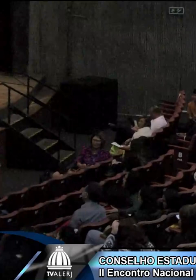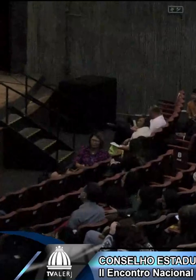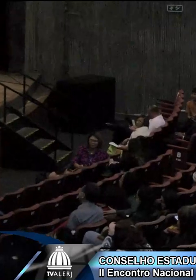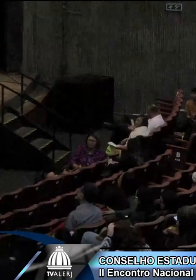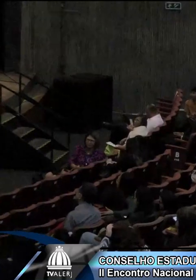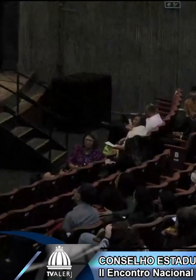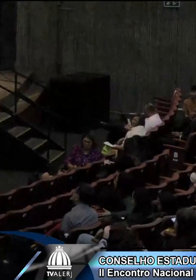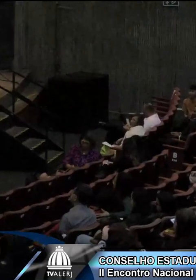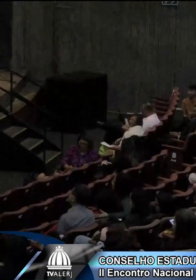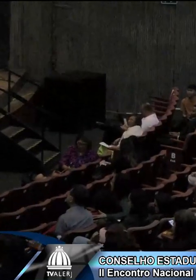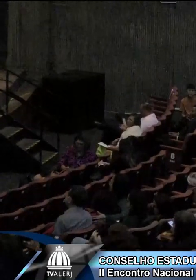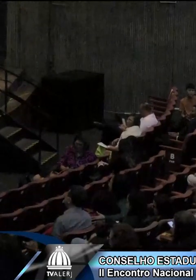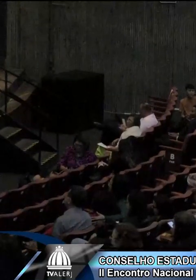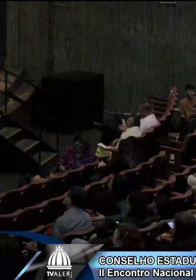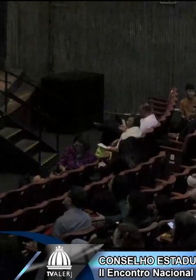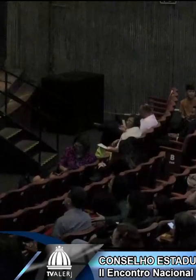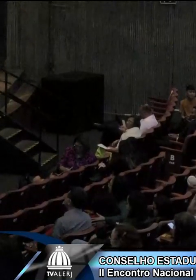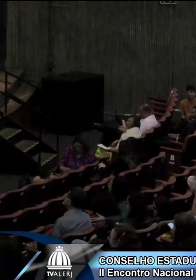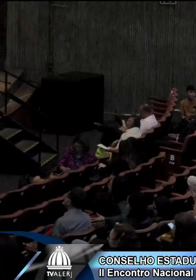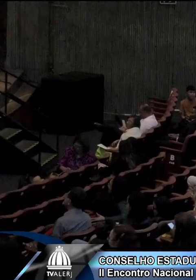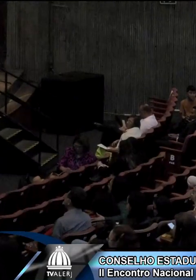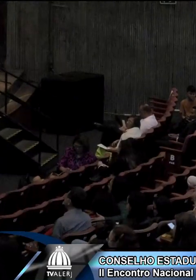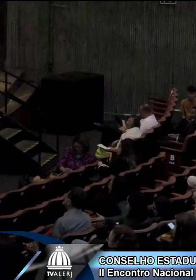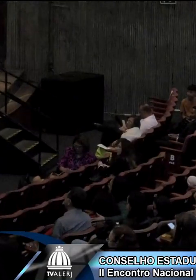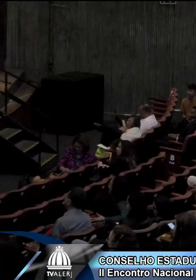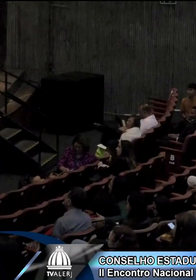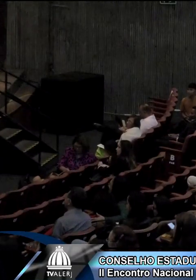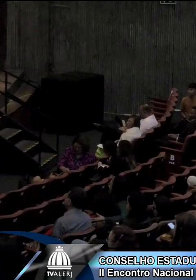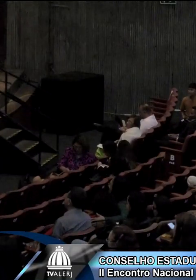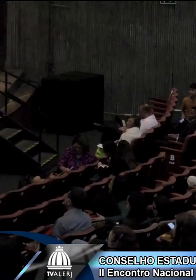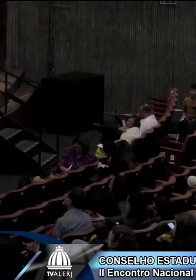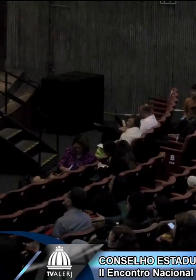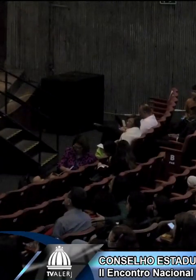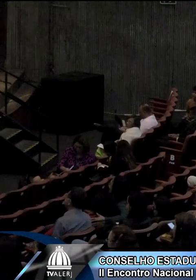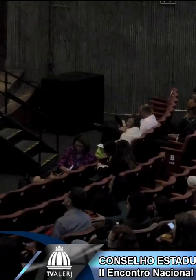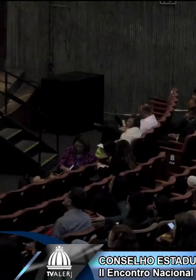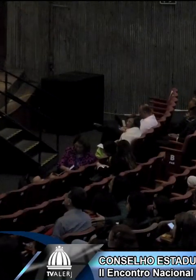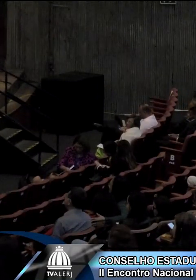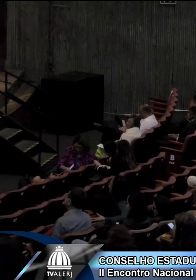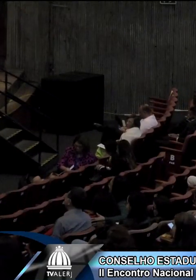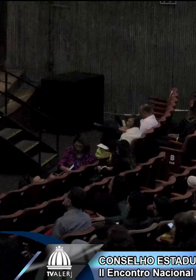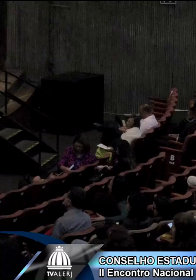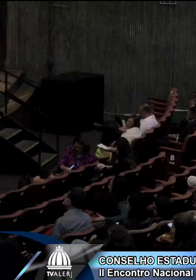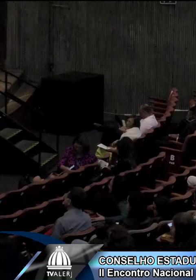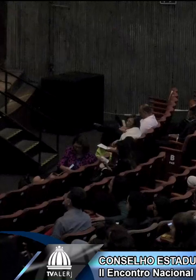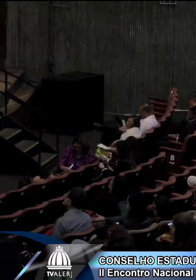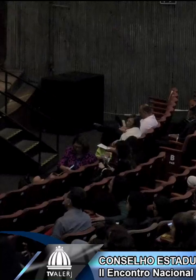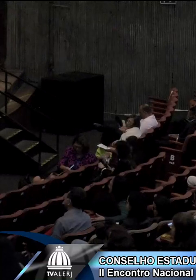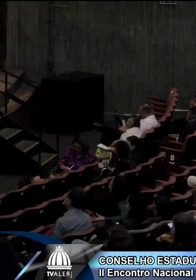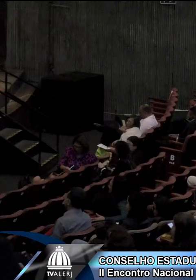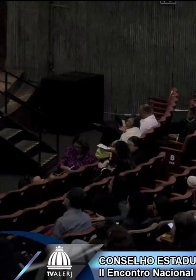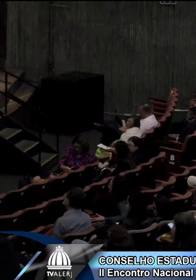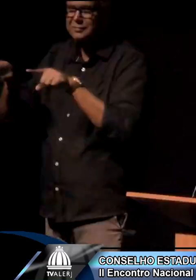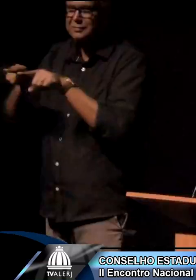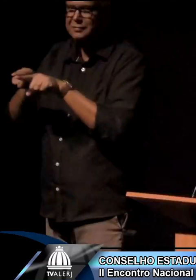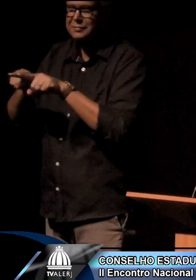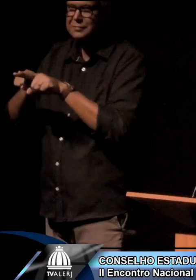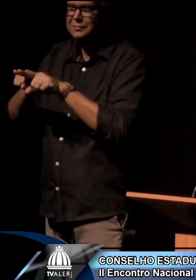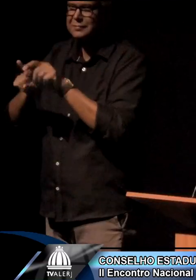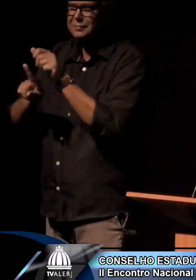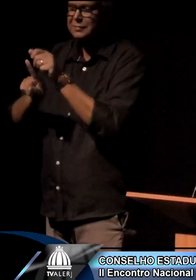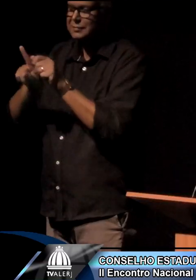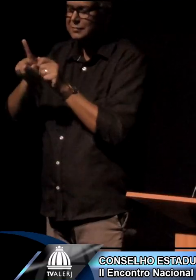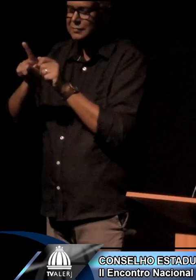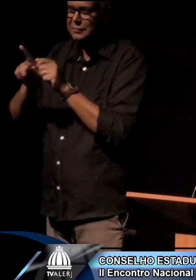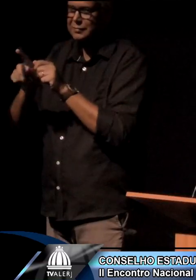para eu falei para ah não falei amar pai não falei o Pará gente o Pará a gente teve lá no mês passado